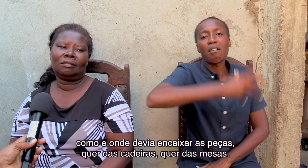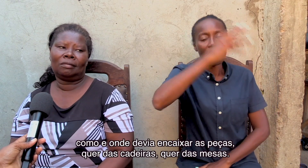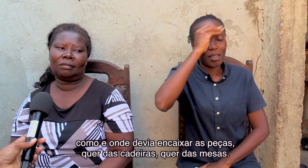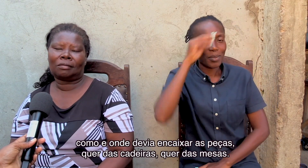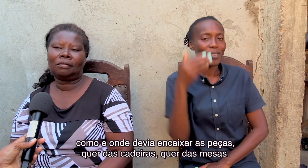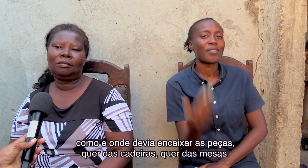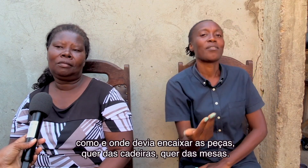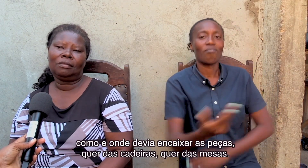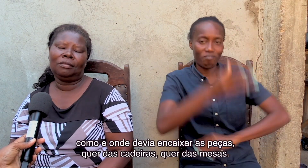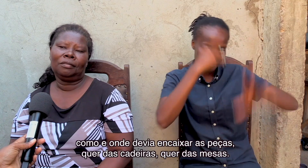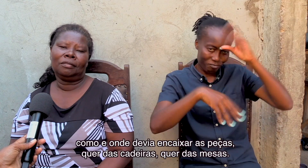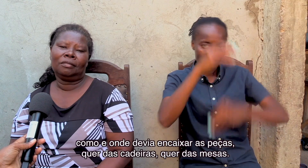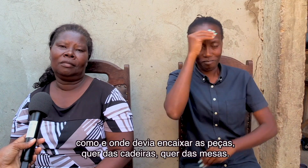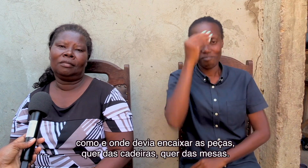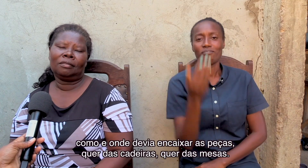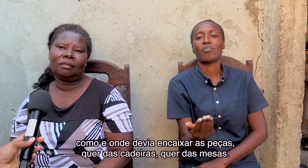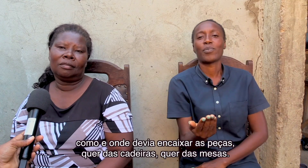peças, quer das cadeiras, quer das mesas.